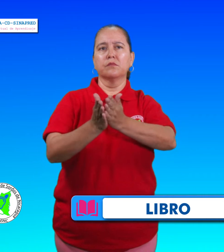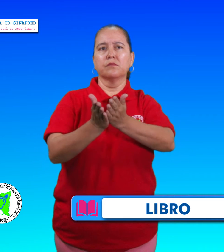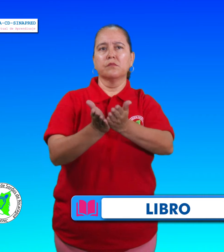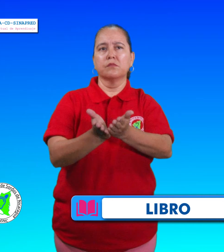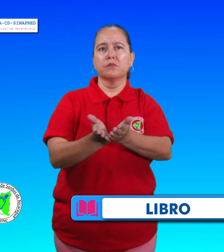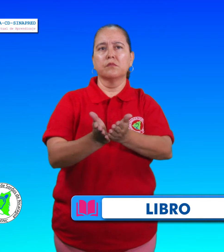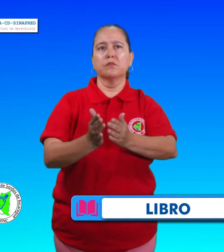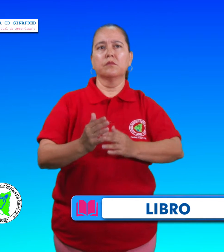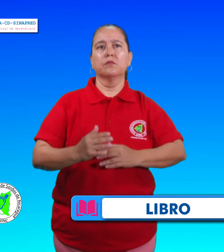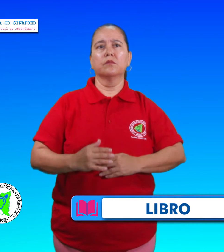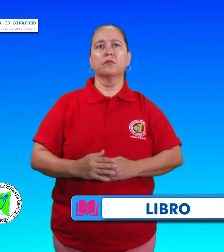Libro.